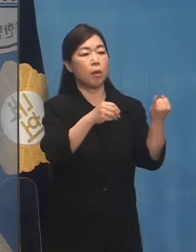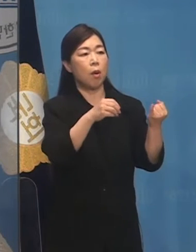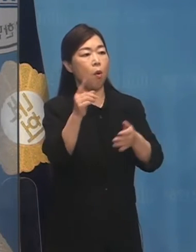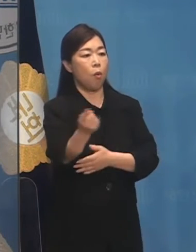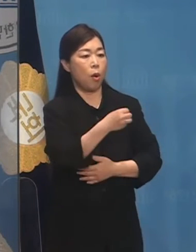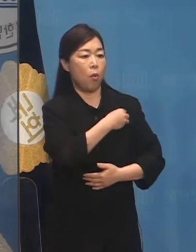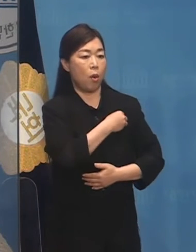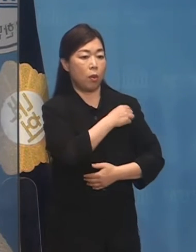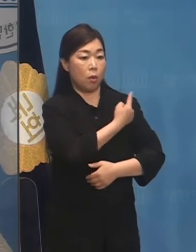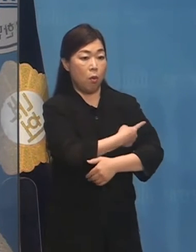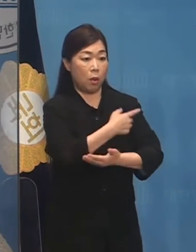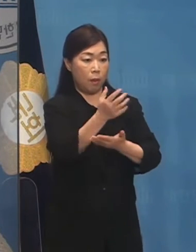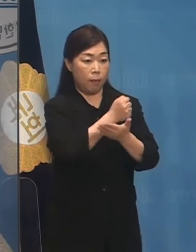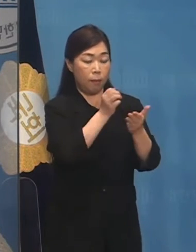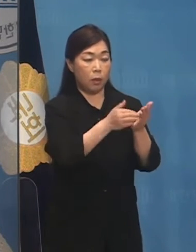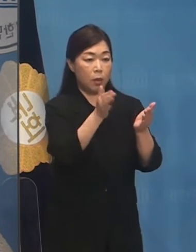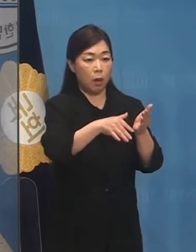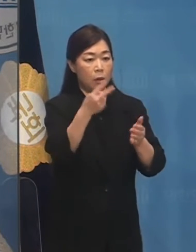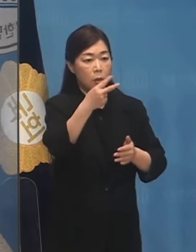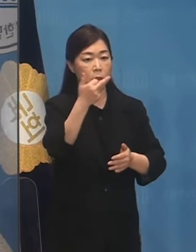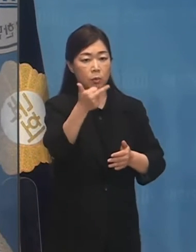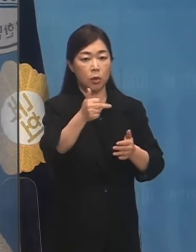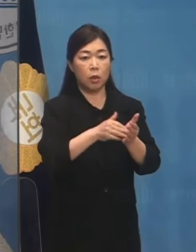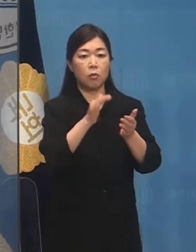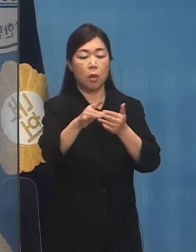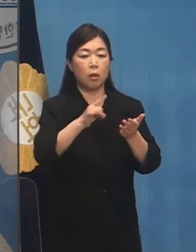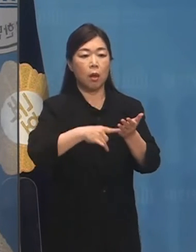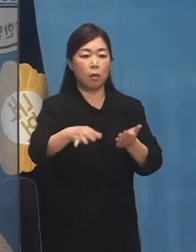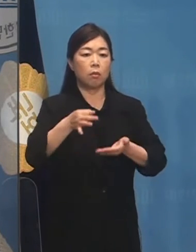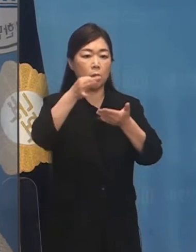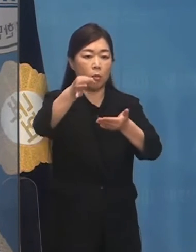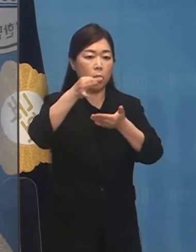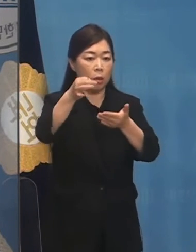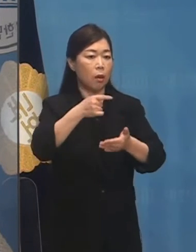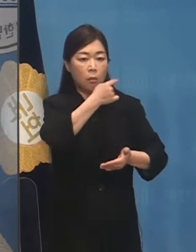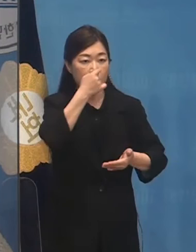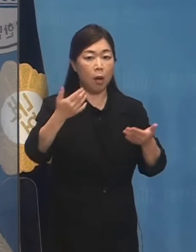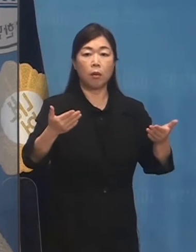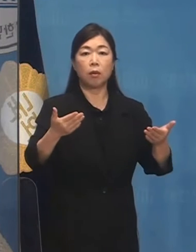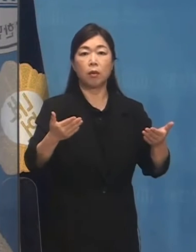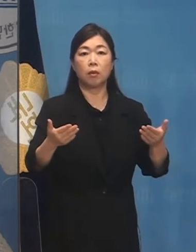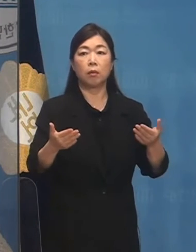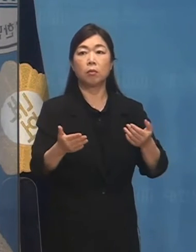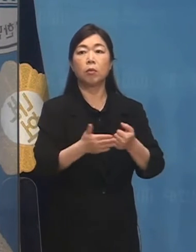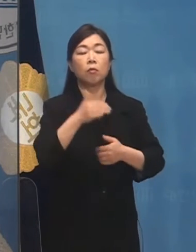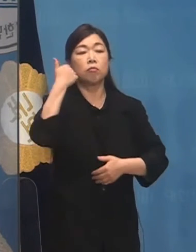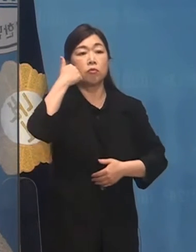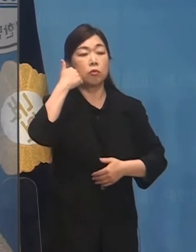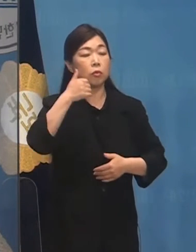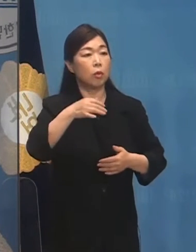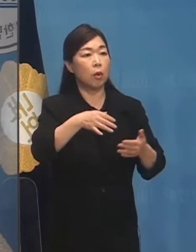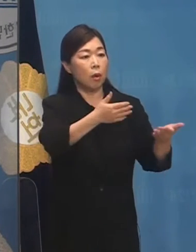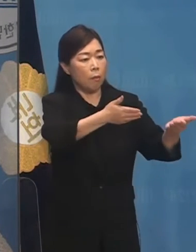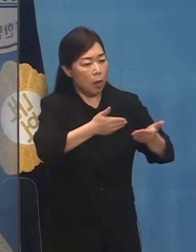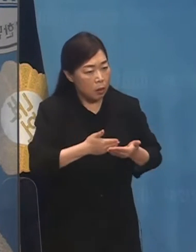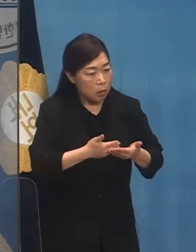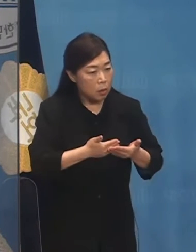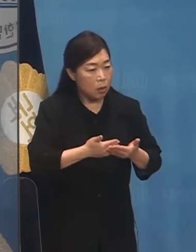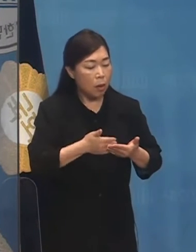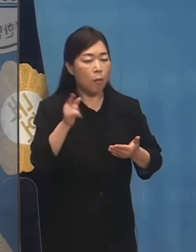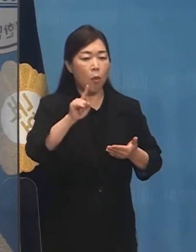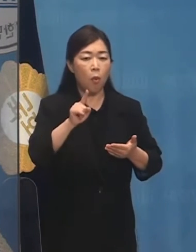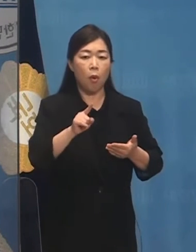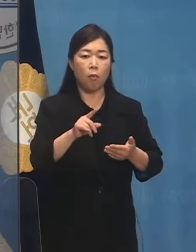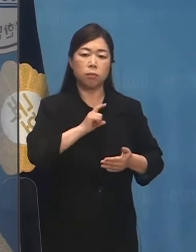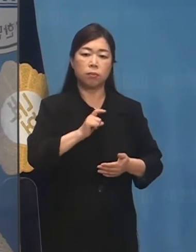회원권을 취득했는데 2017년 이후 가진 내역이 없어요. 그러면 이거 도대체 누구한테 받은 것인지 뭐 알 수가